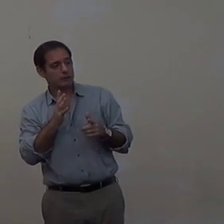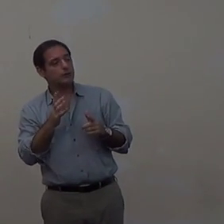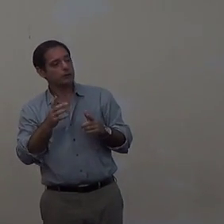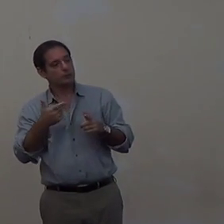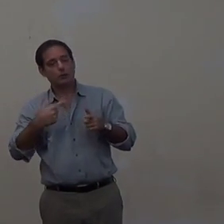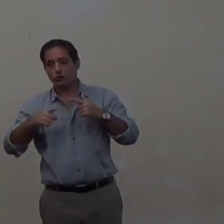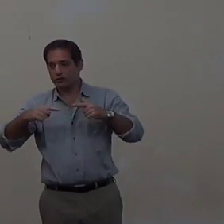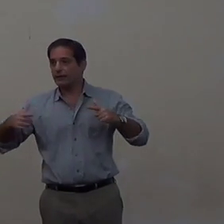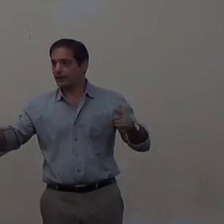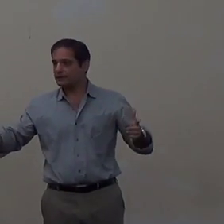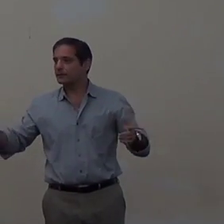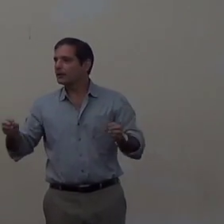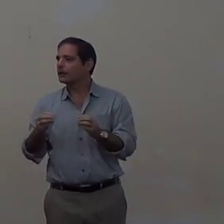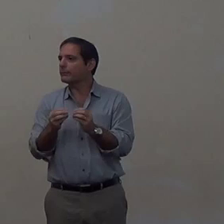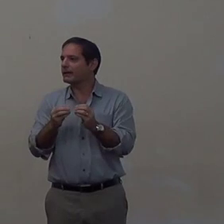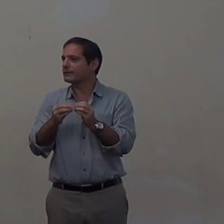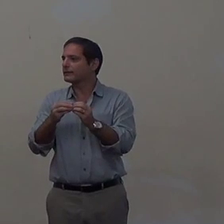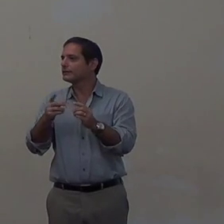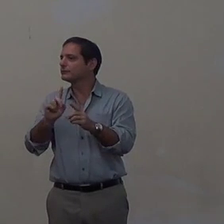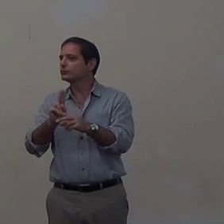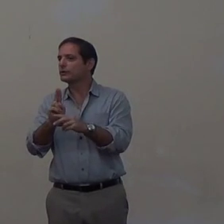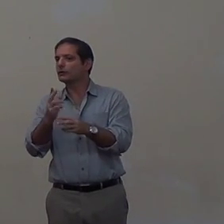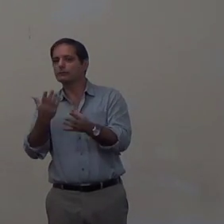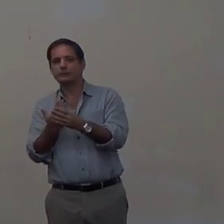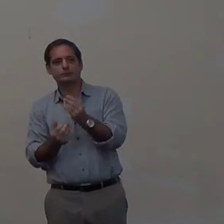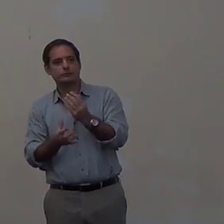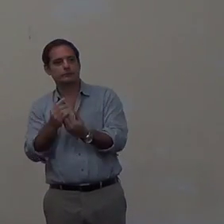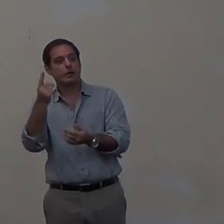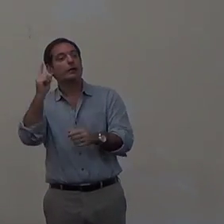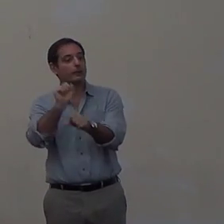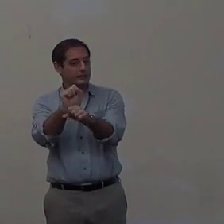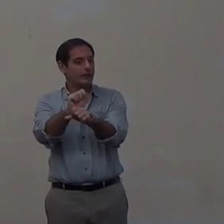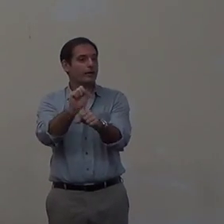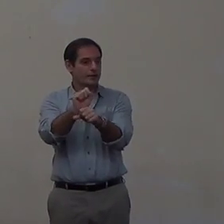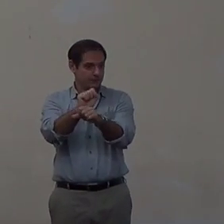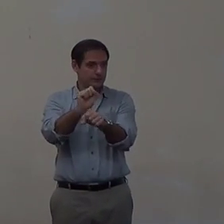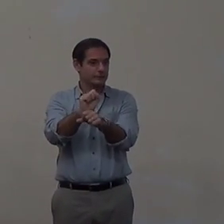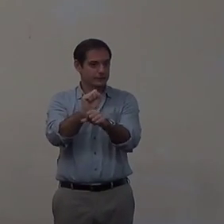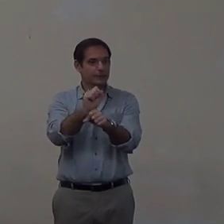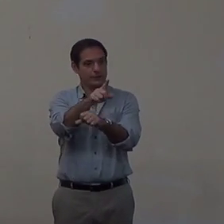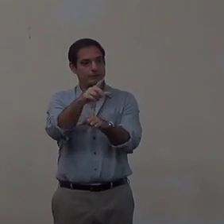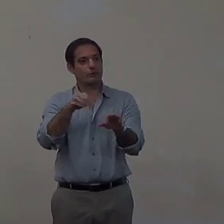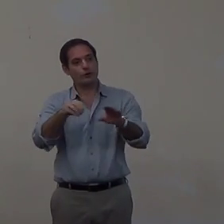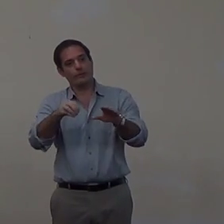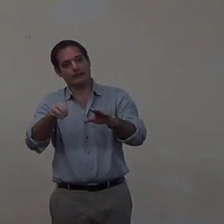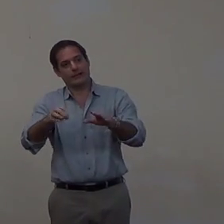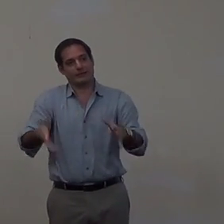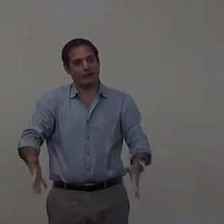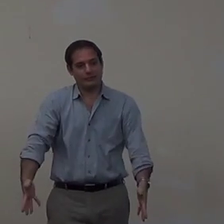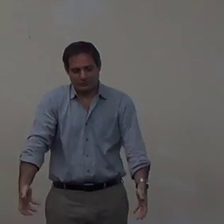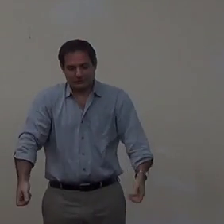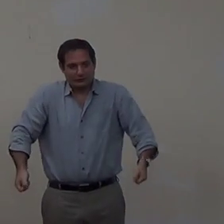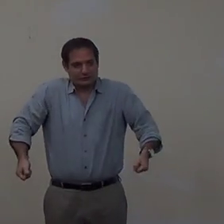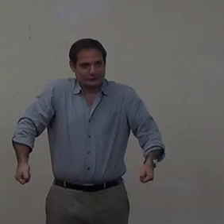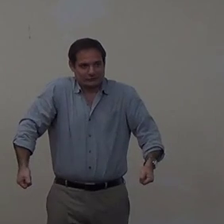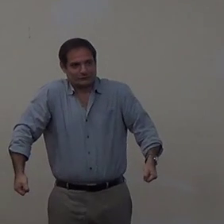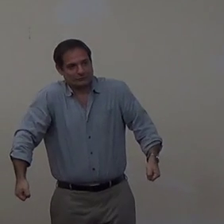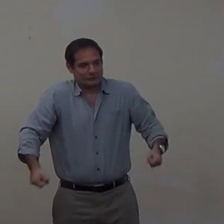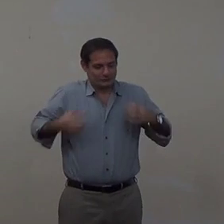¿Para hablar? ¿Con señas? ¿Qué más? ¿Para trabajar? ¿Cómo más? ¿Qué hacer ahí?